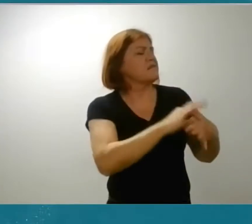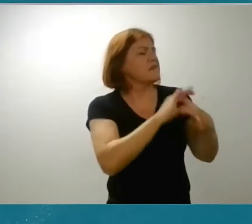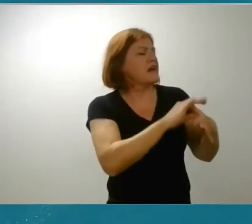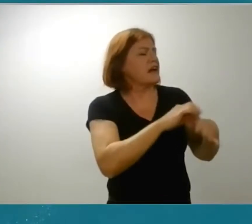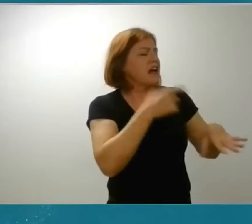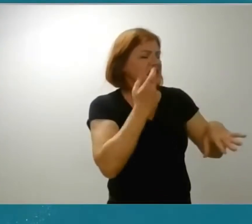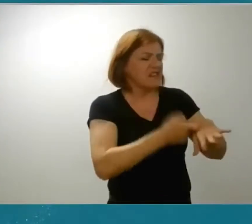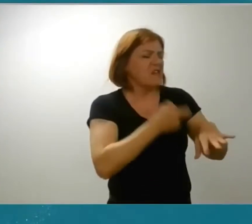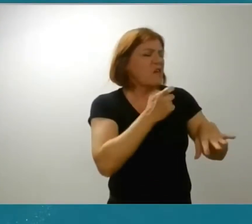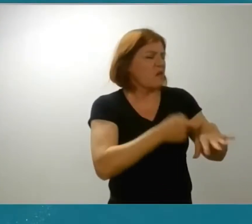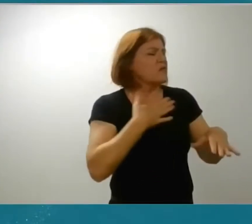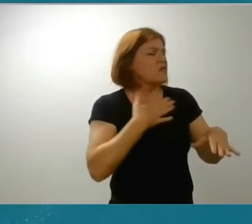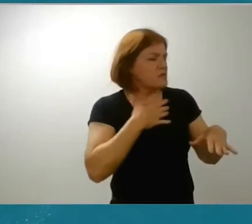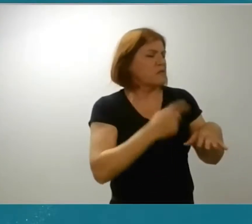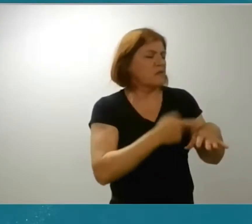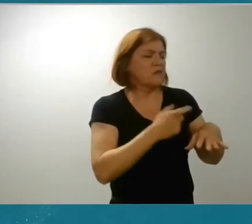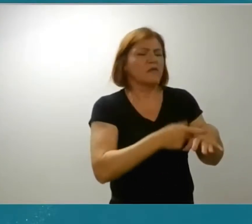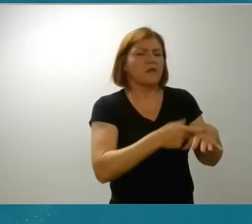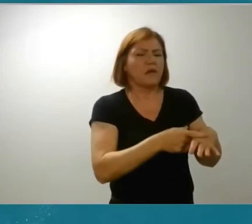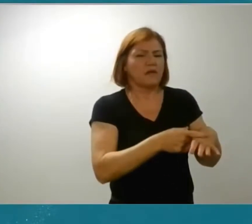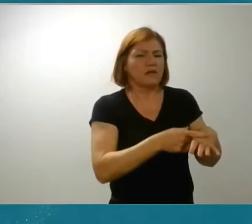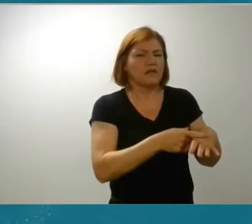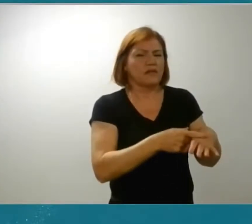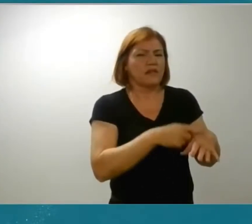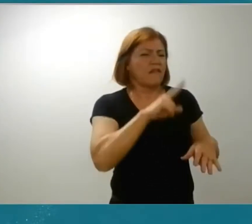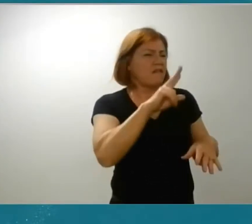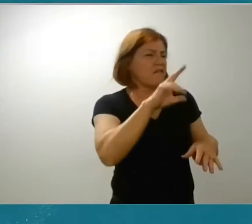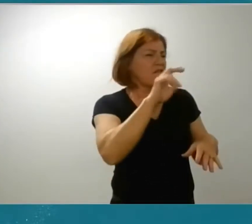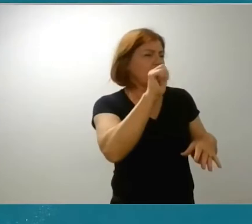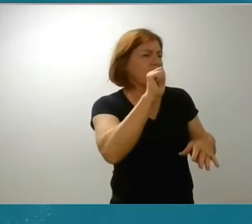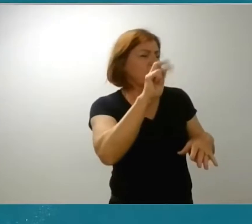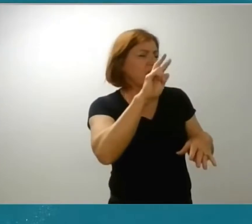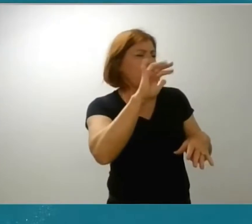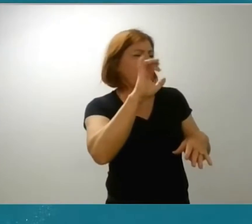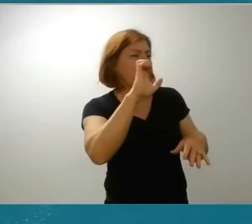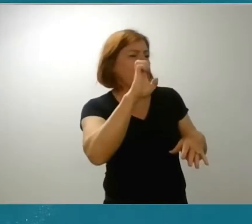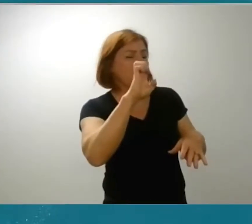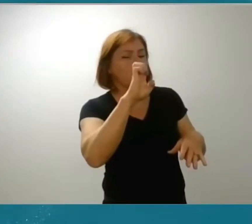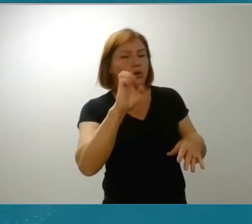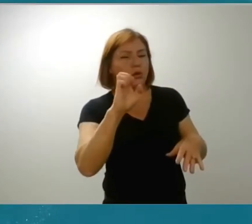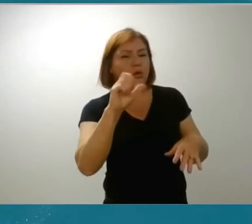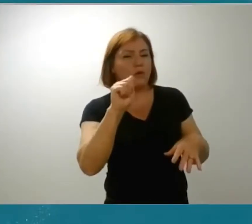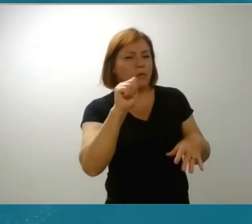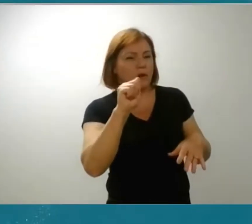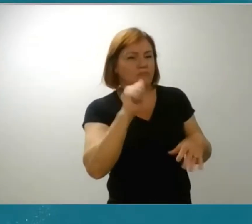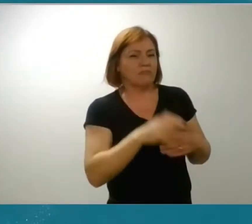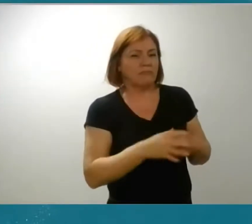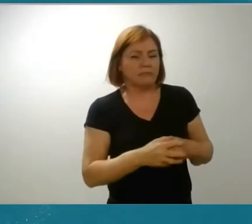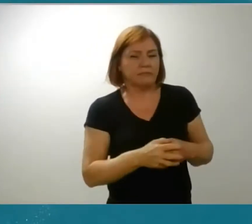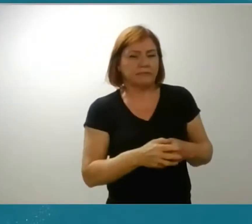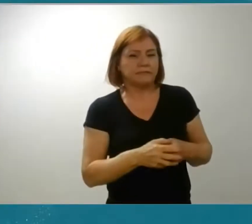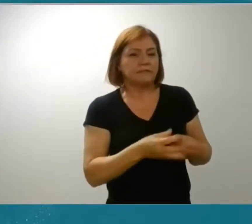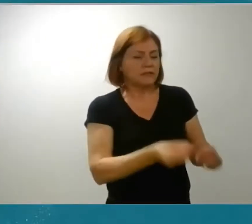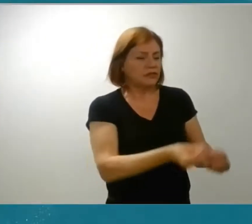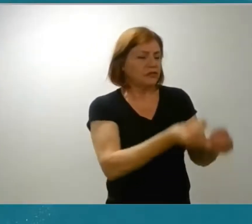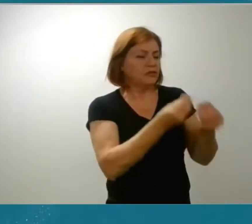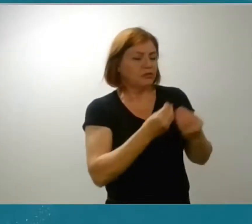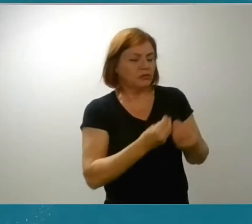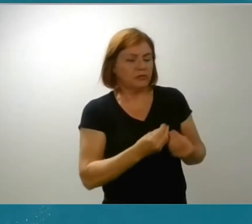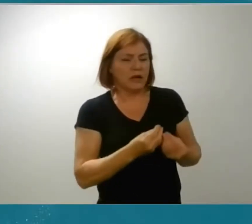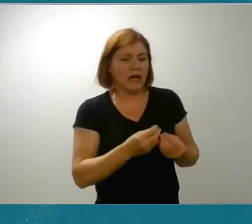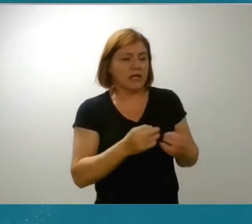foi tomada. Por isso deixa o homem pai e mãe, se une à sua mulher, tornando-se os dois uma só carne. Irmãos, eu quando